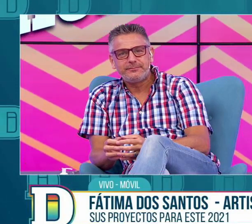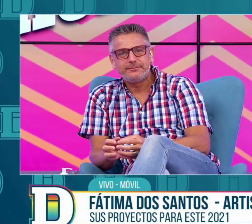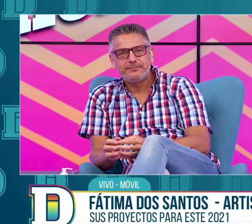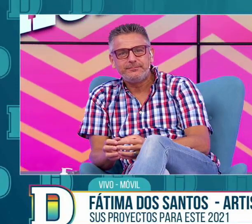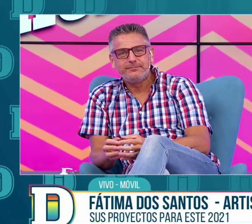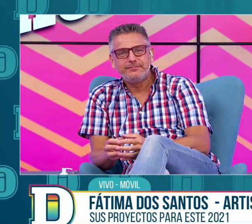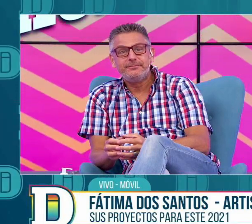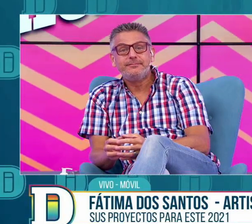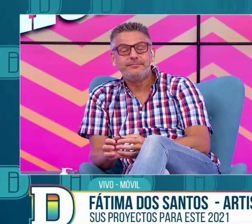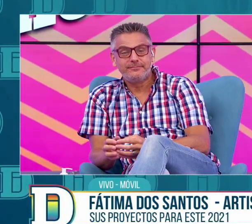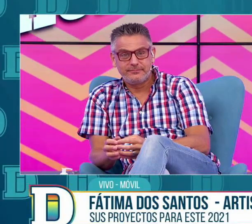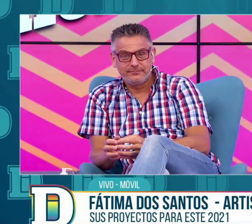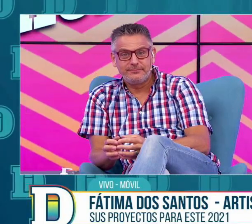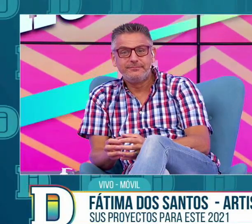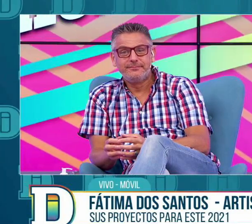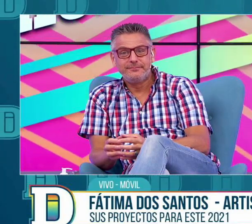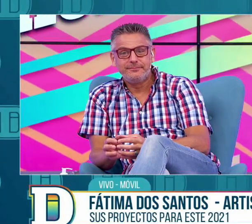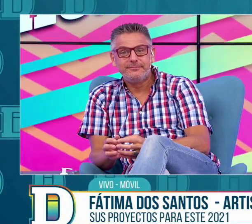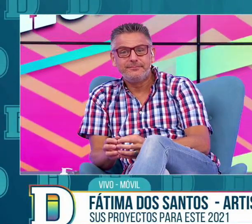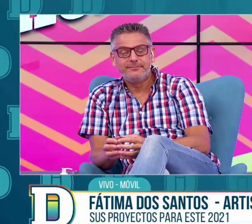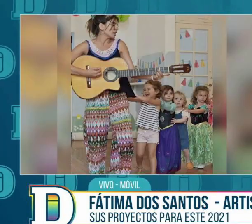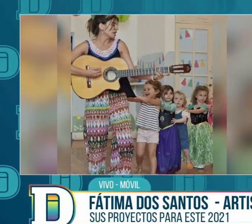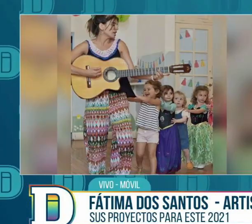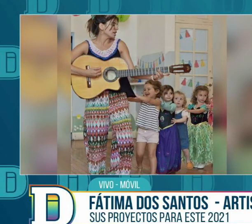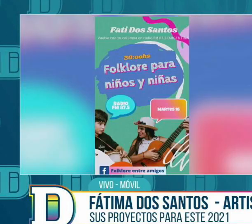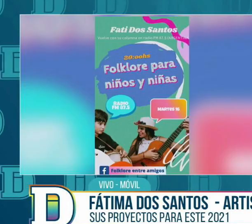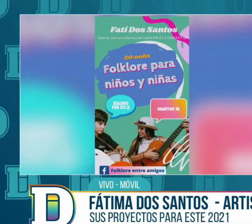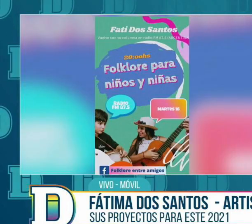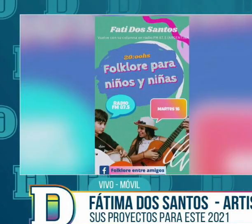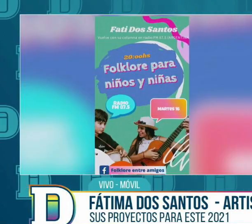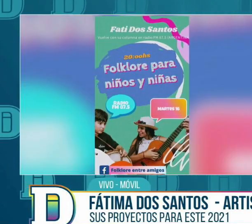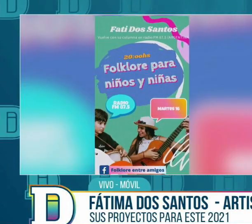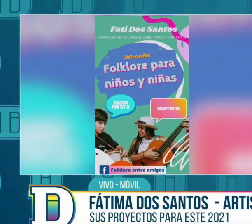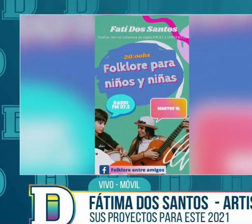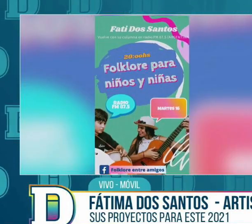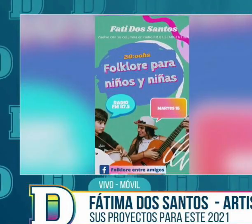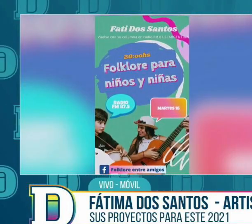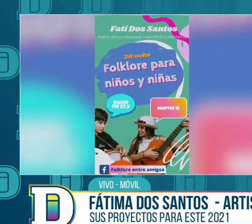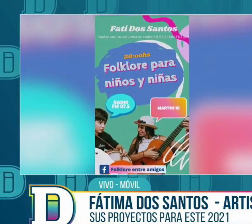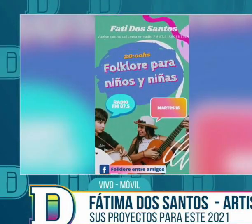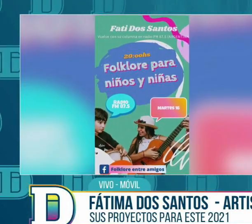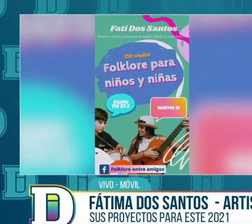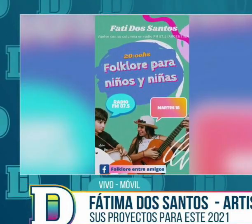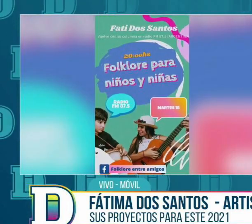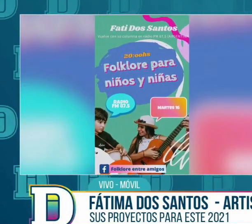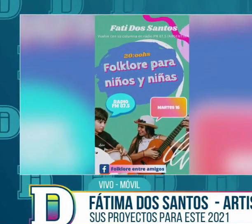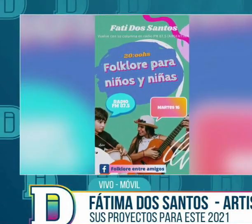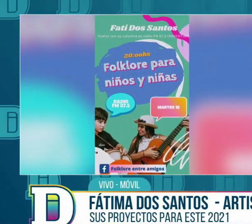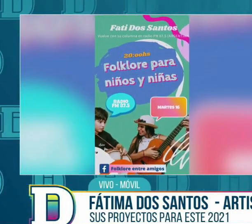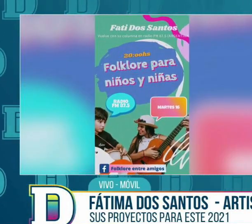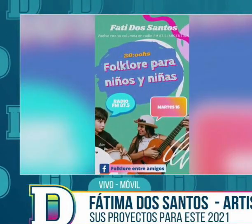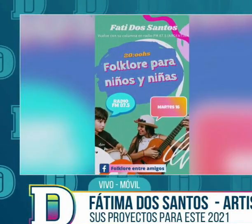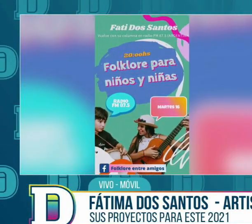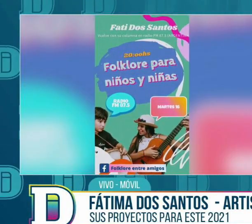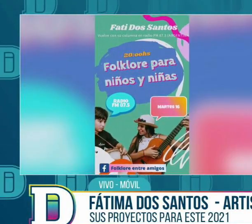Bueno, yo les voy a regalar la canción del jardinero de Marielena Walsh y también invitar a todos los niños que estén del otro